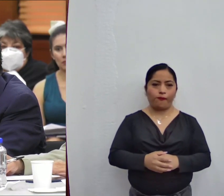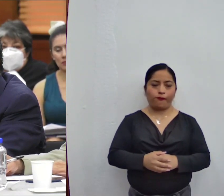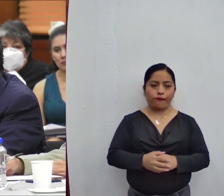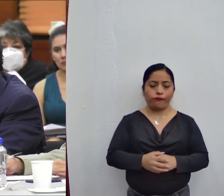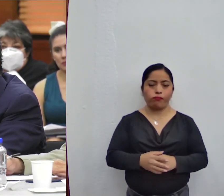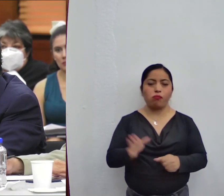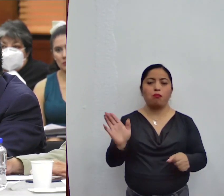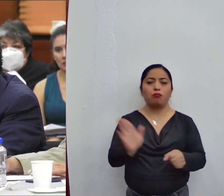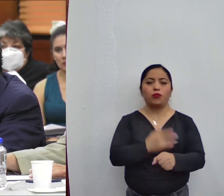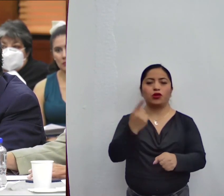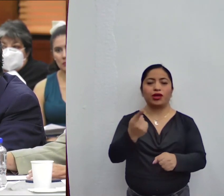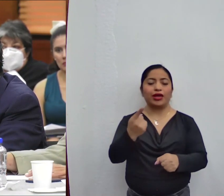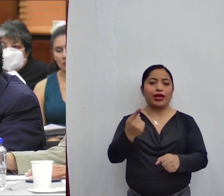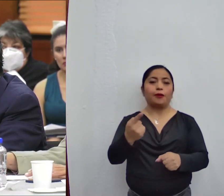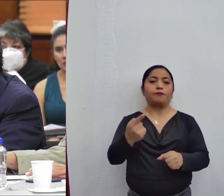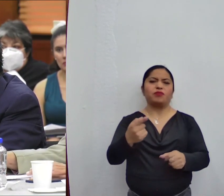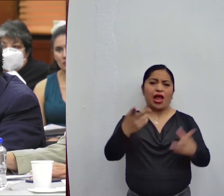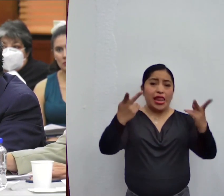nivel de atención.